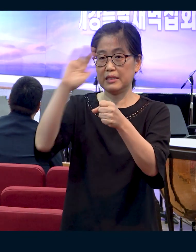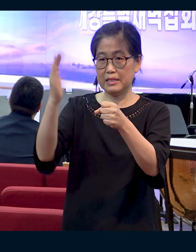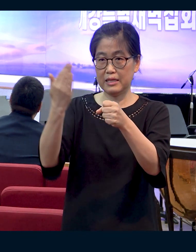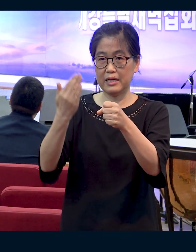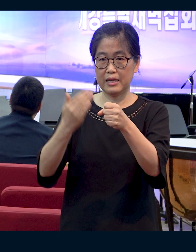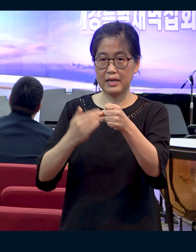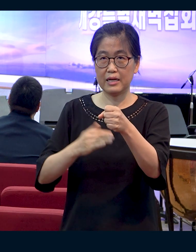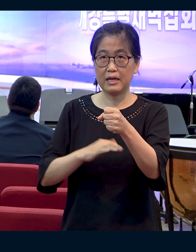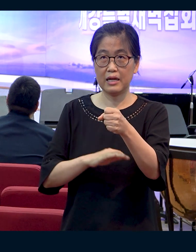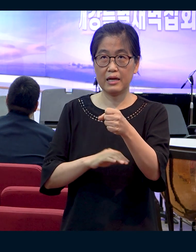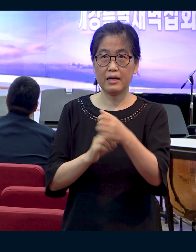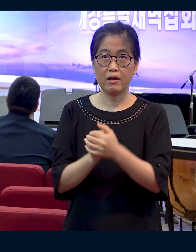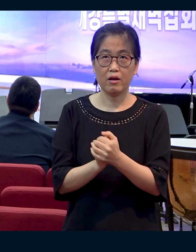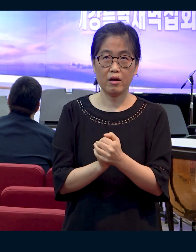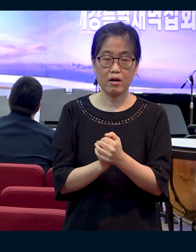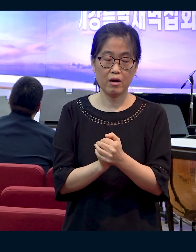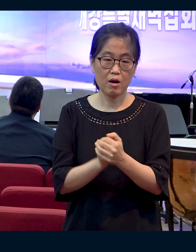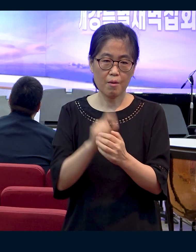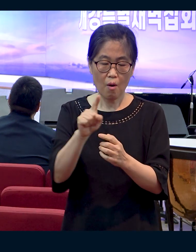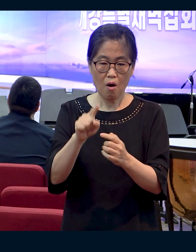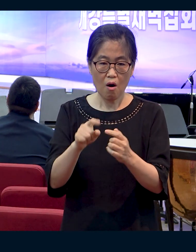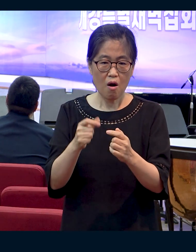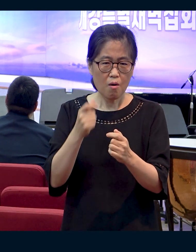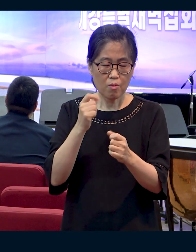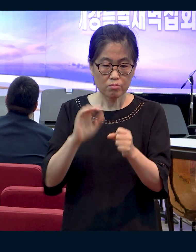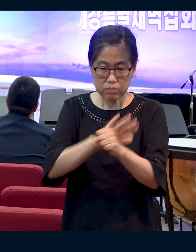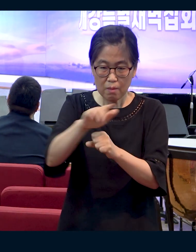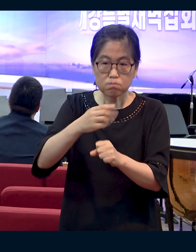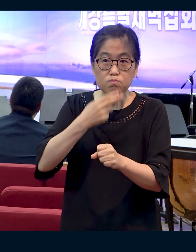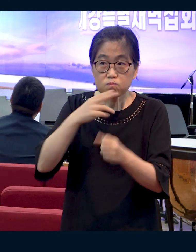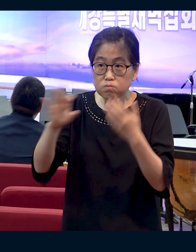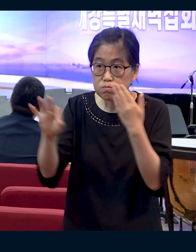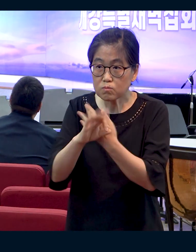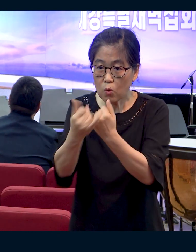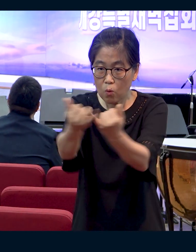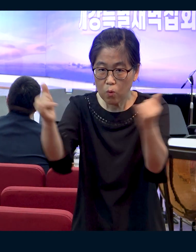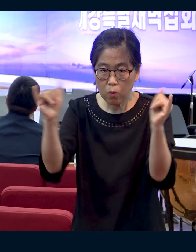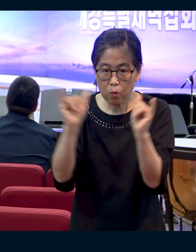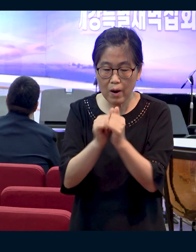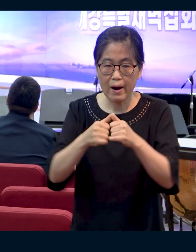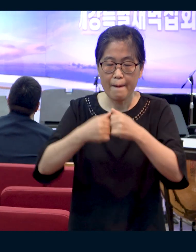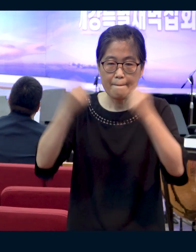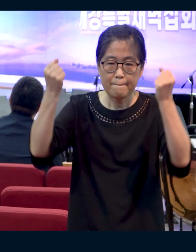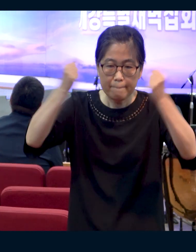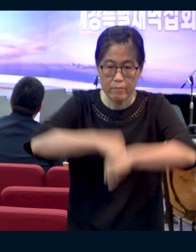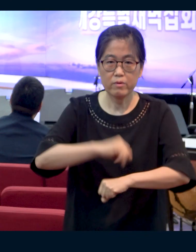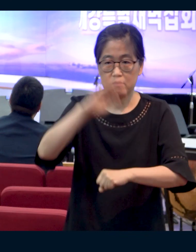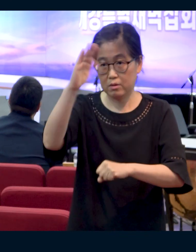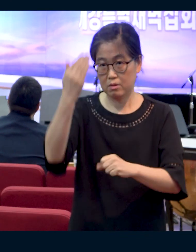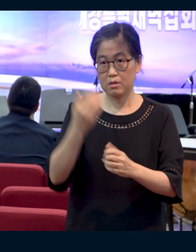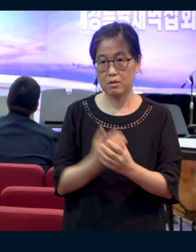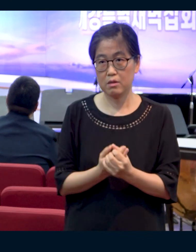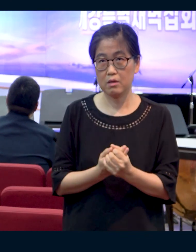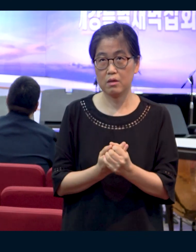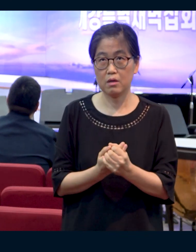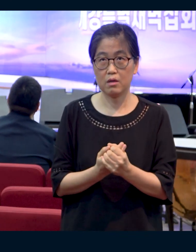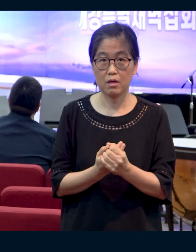아니라면, 그렇지 못한다면 그건 오히려 공동체를 파괴하는 거예요. 말은 공동체를 지키기 위해서 내가